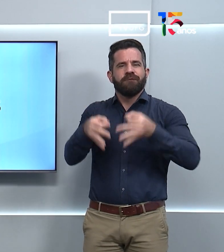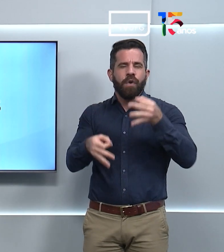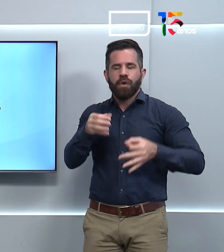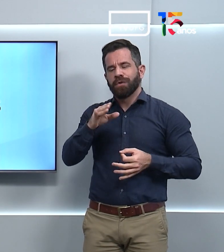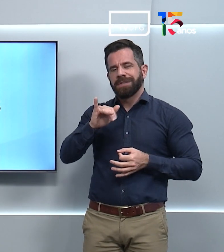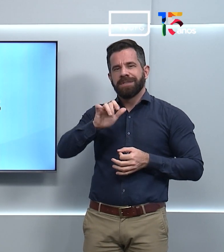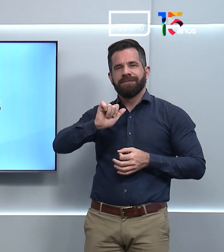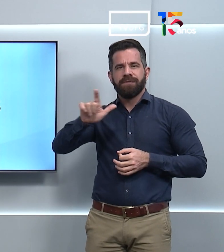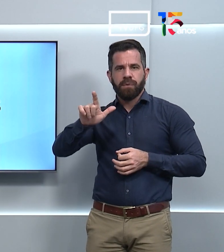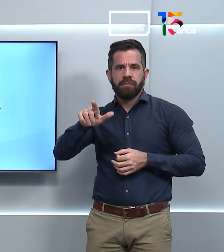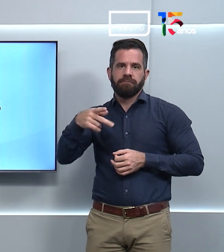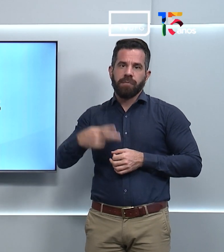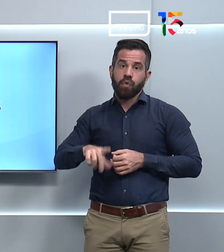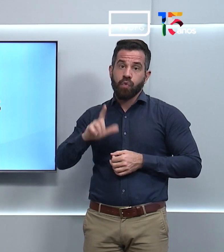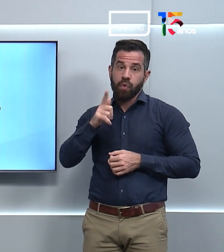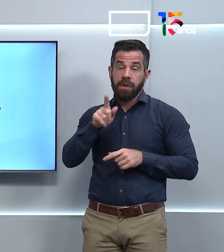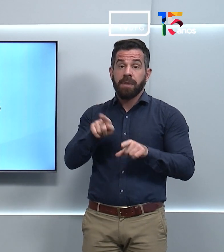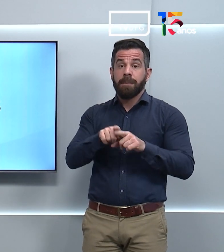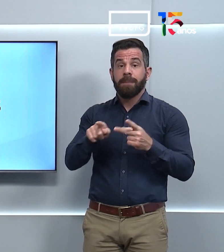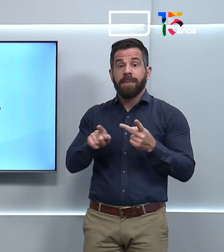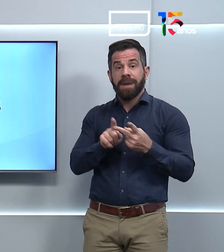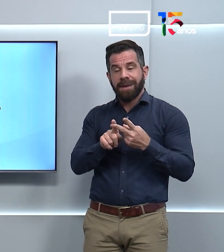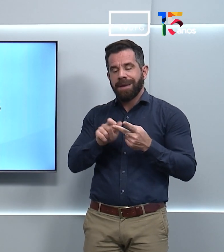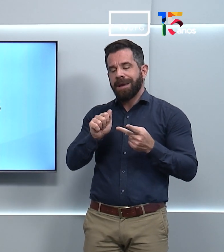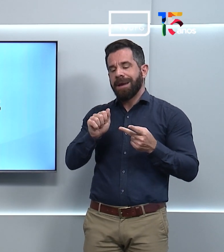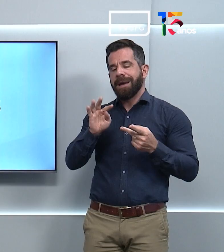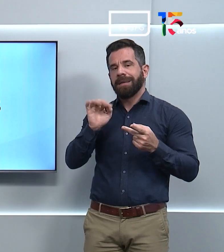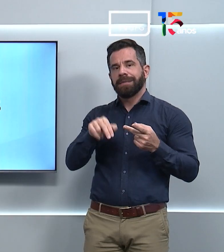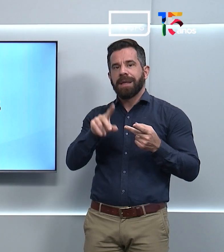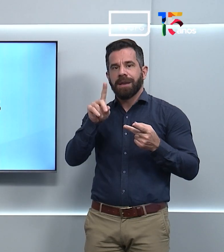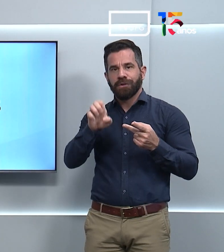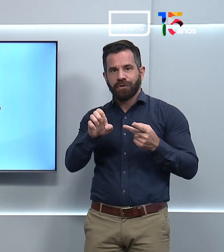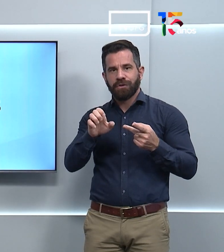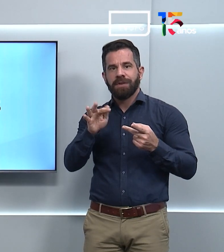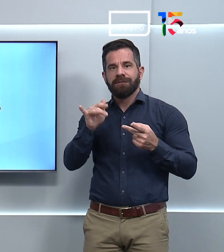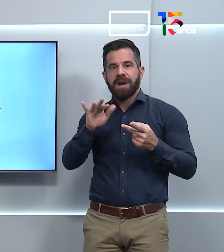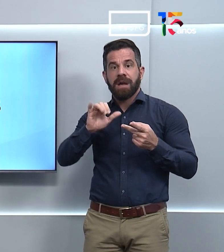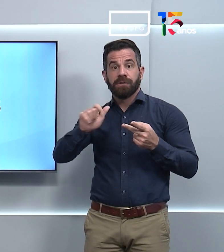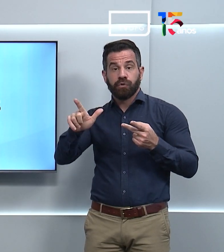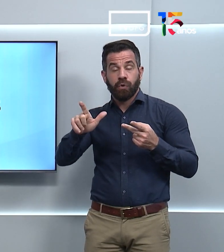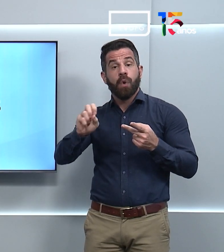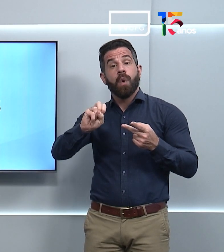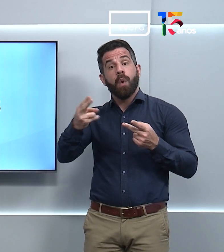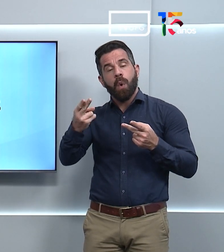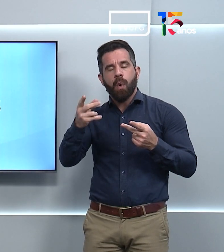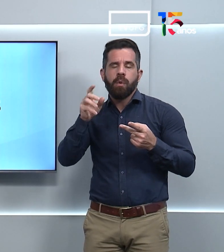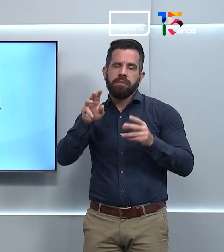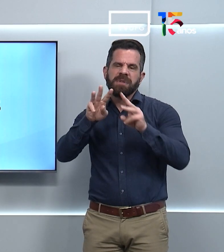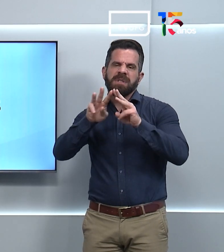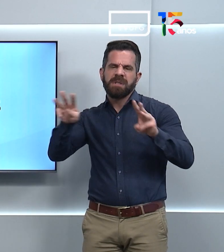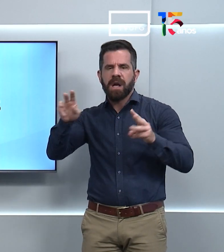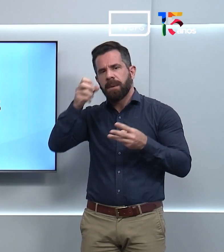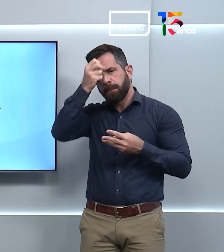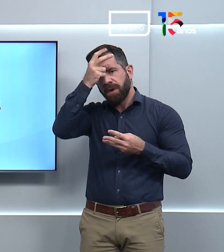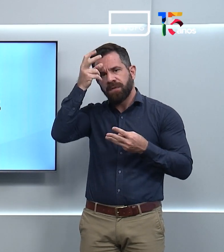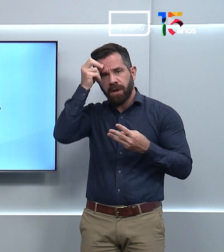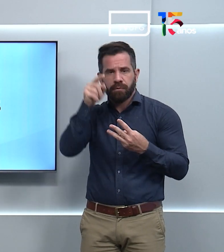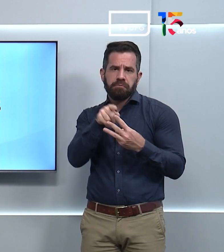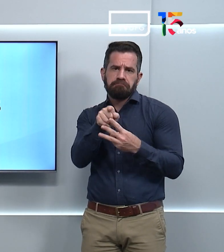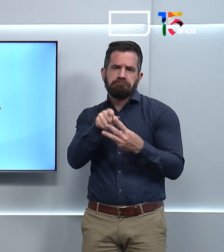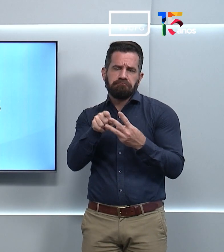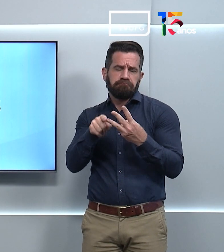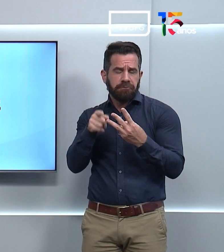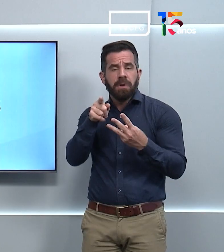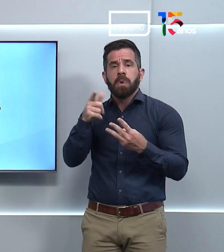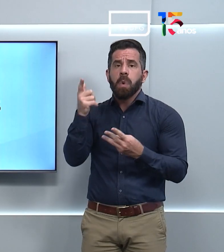nas unidades do Atende Fácil ou pelo site da Prefeitura. Procura aí Prefeitura de Goiânia para você acessar e conseguir